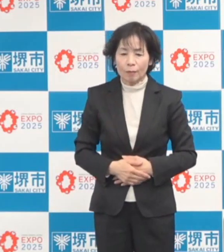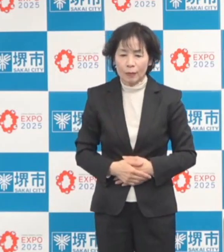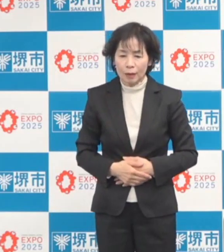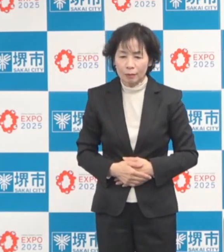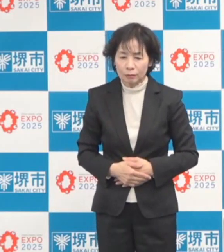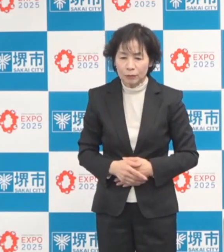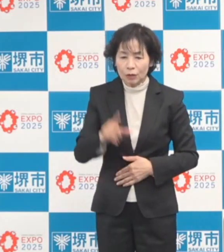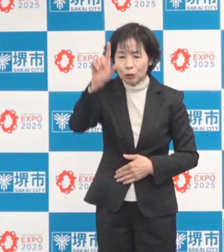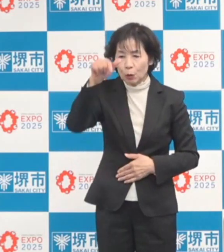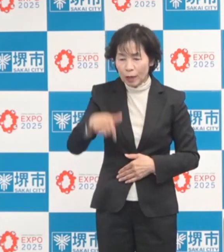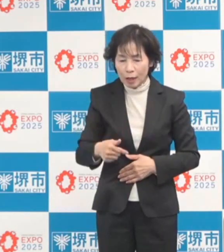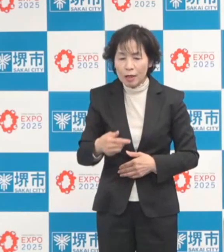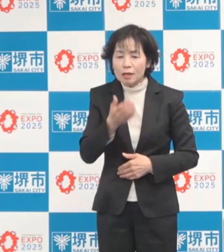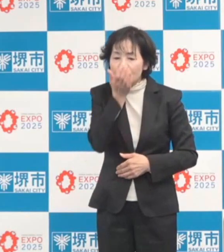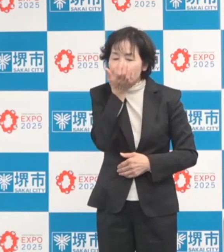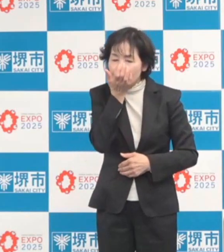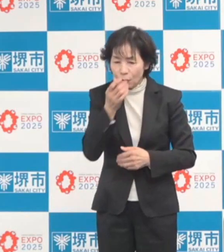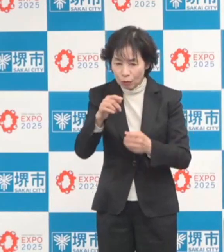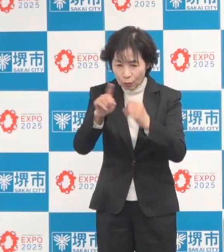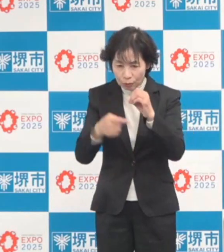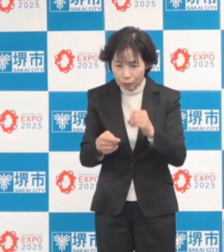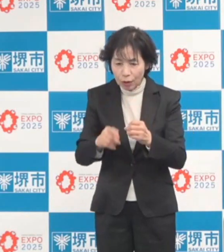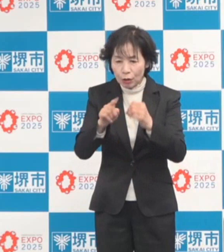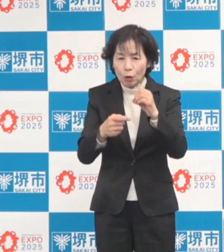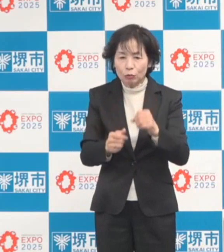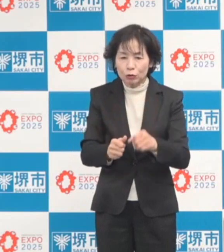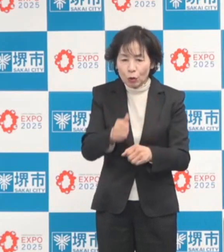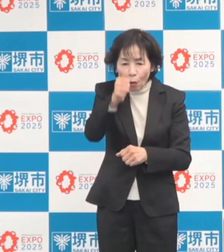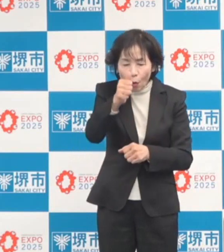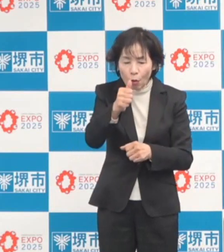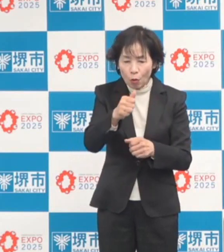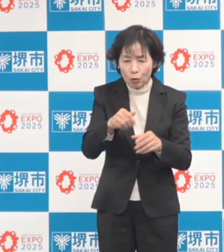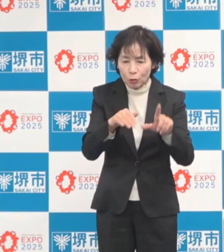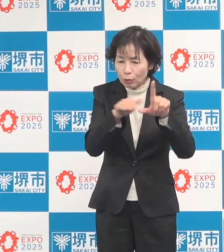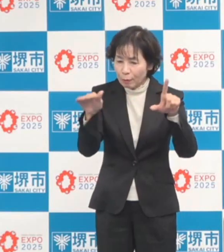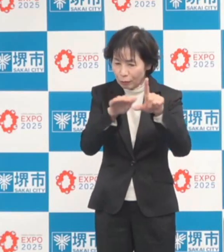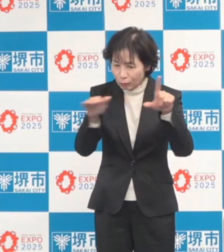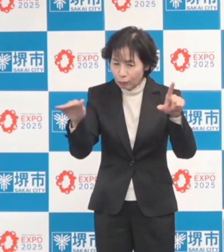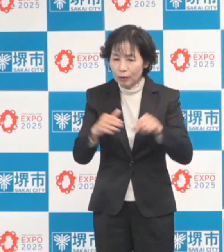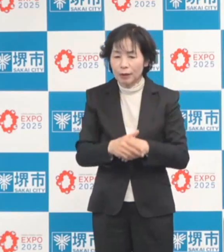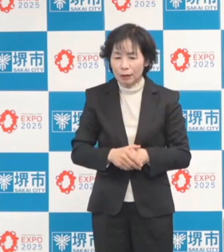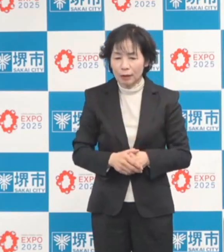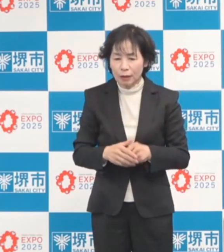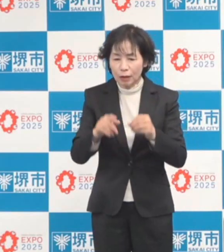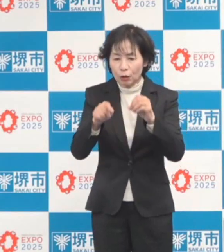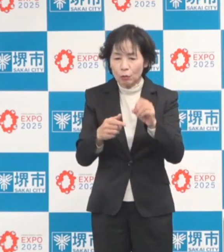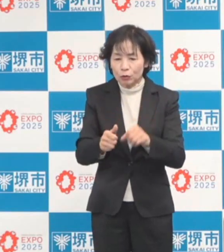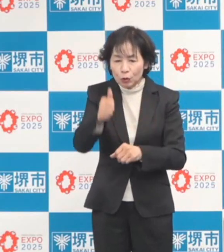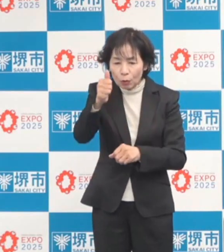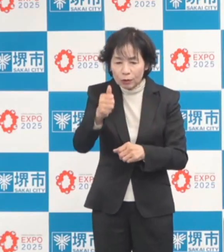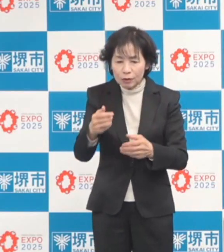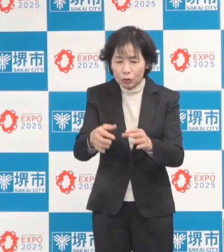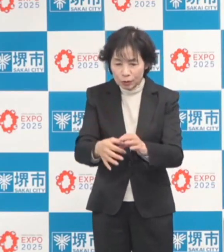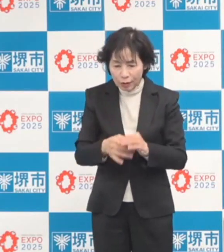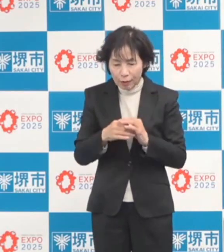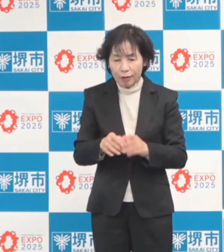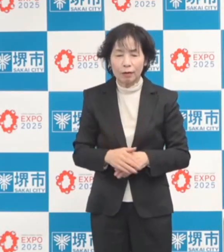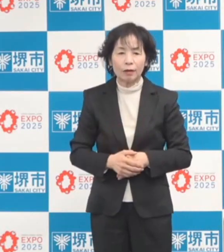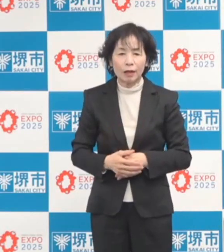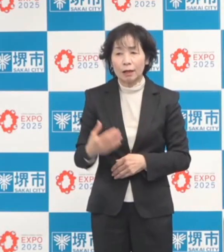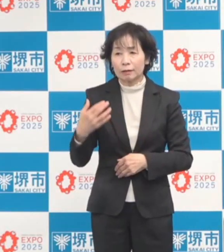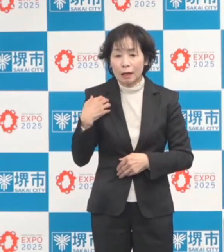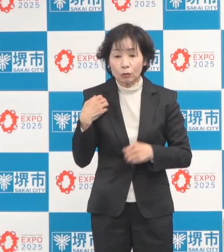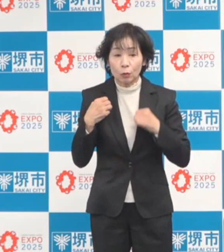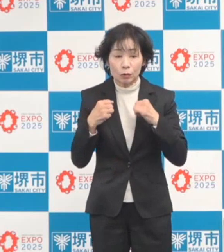上下水道局につきましては、局長級職員の局次長について、 経営サービス部門を担当